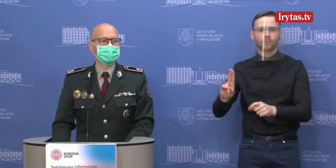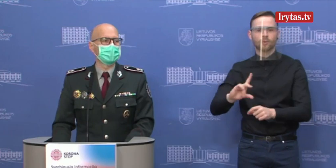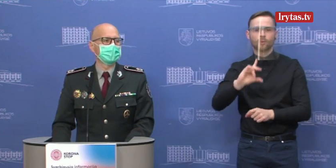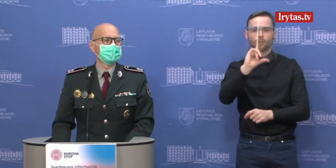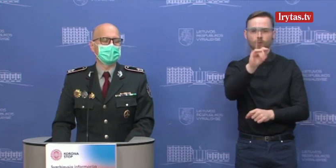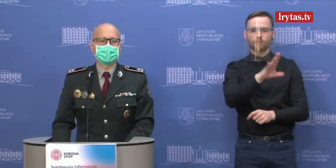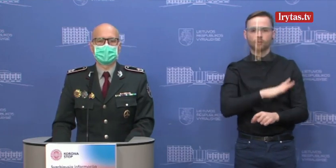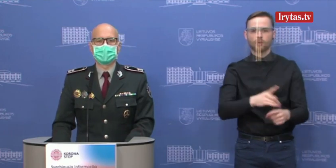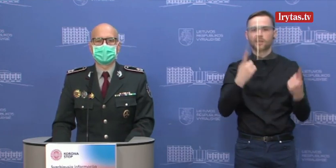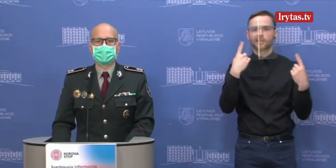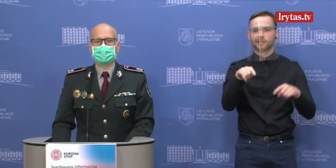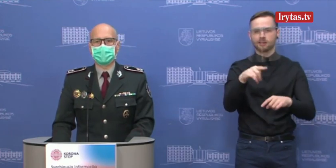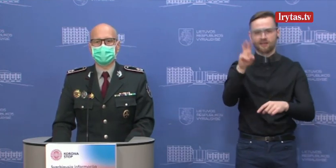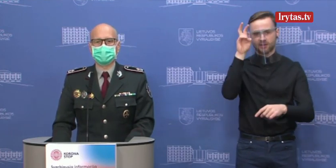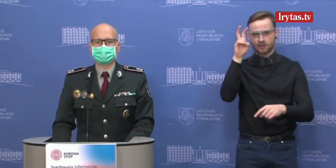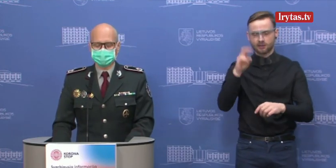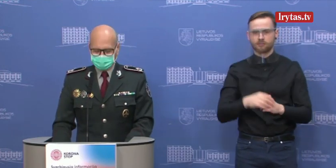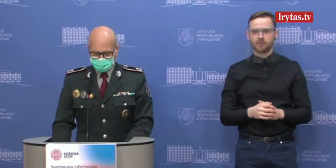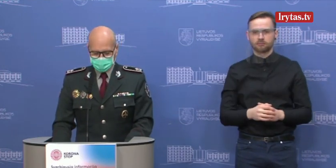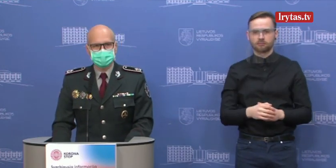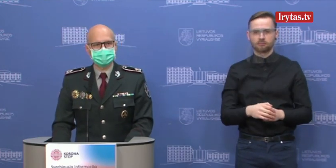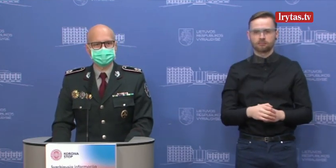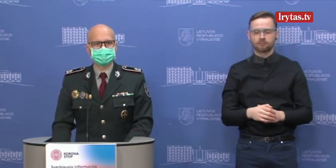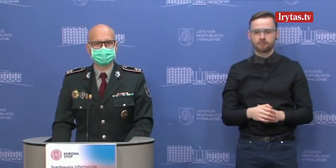Baltijos šalių teritorijos.